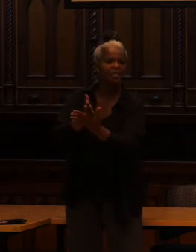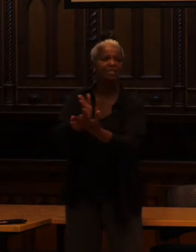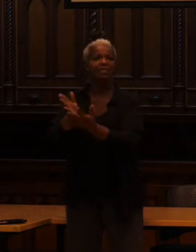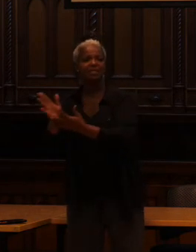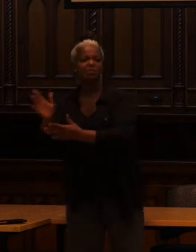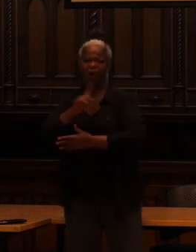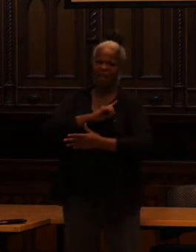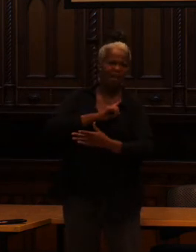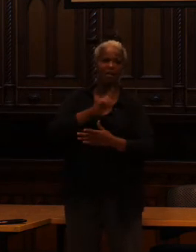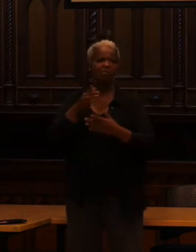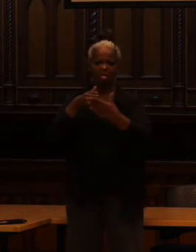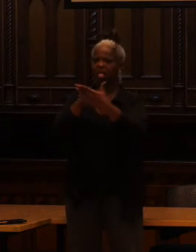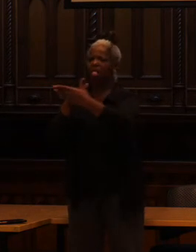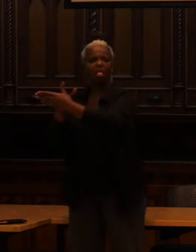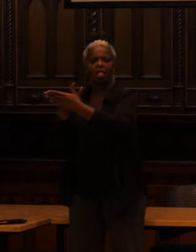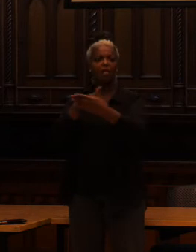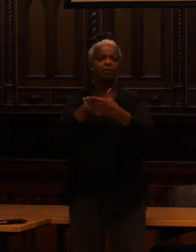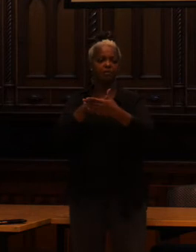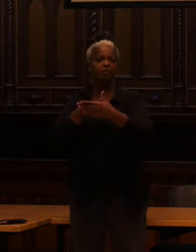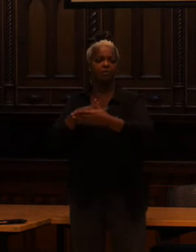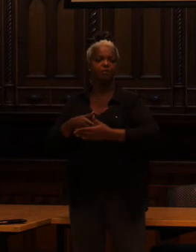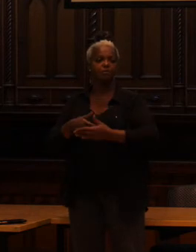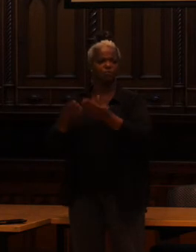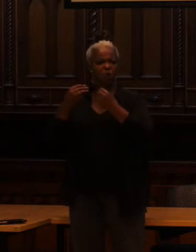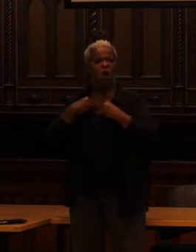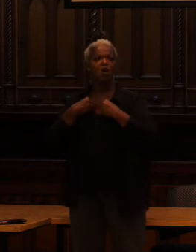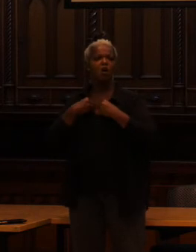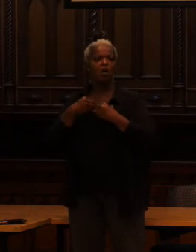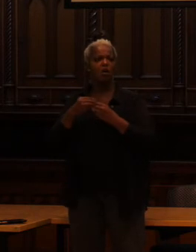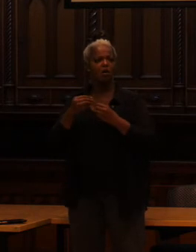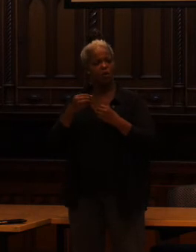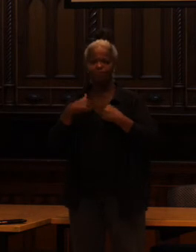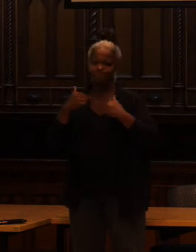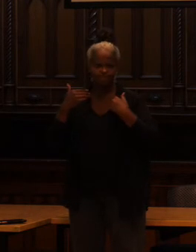pardonner, apprendre à cheminer à notre rythme,